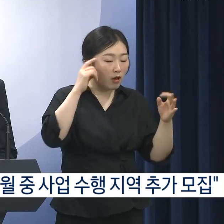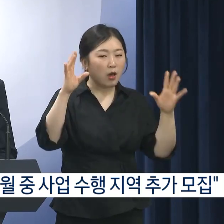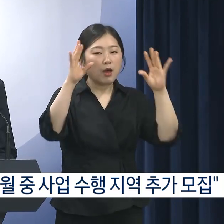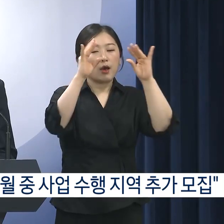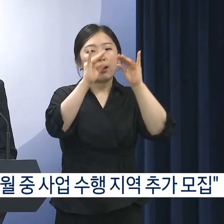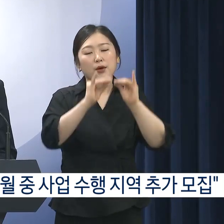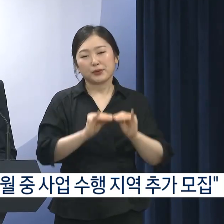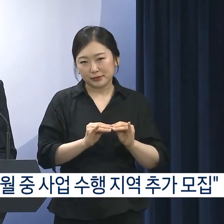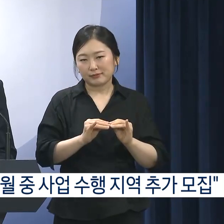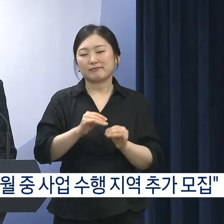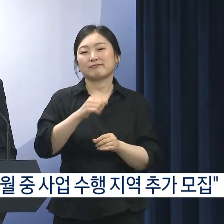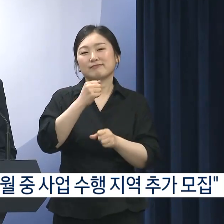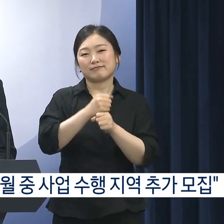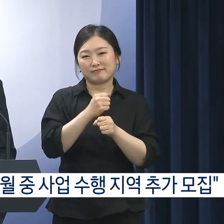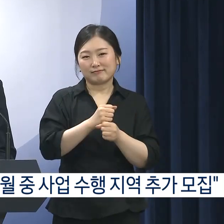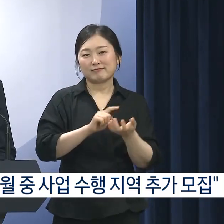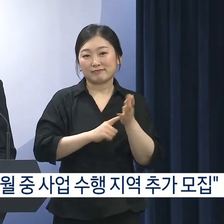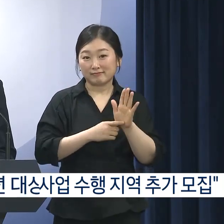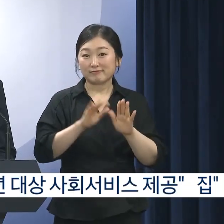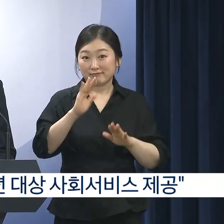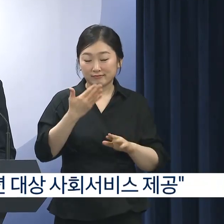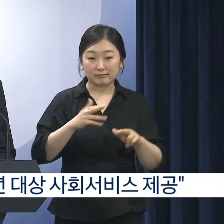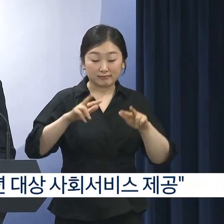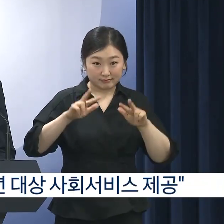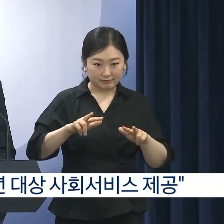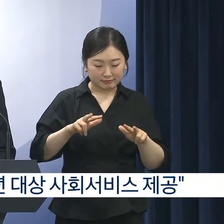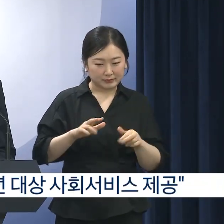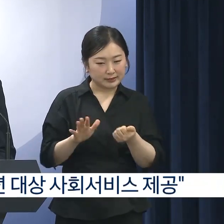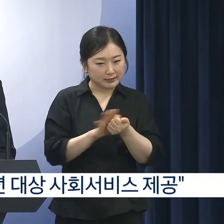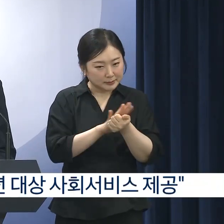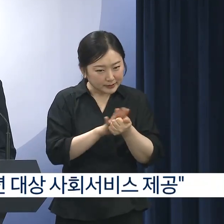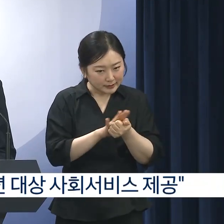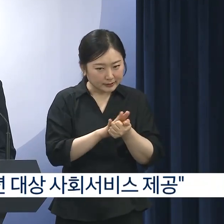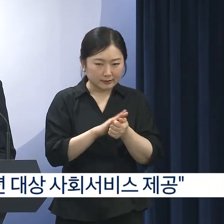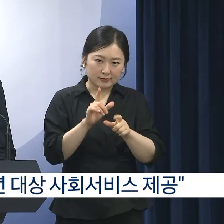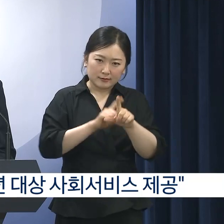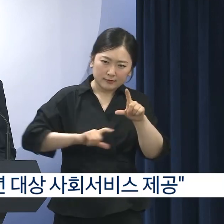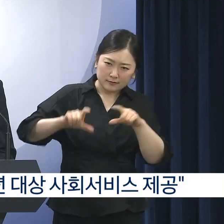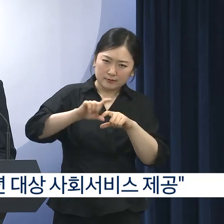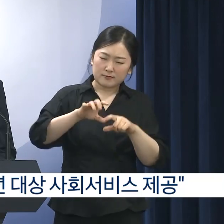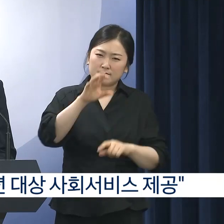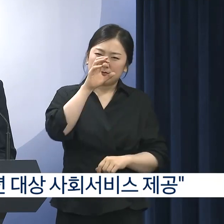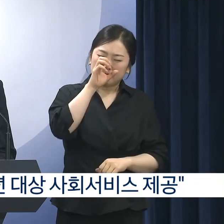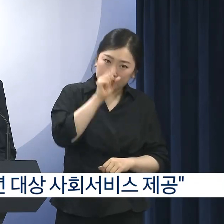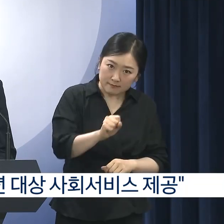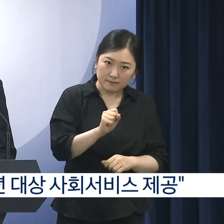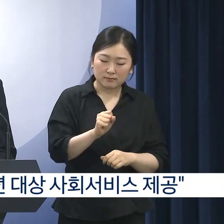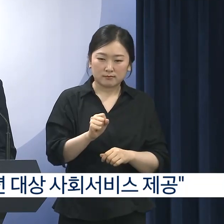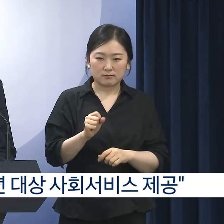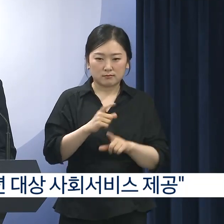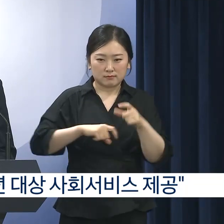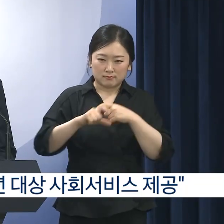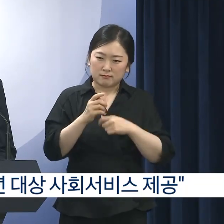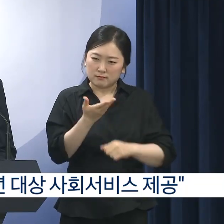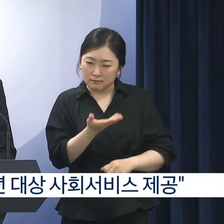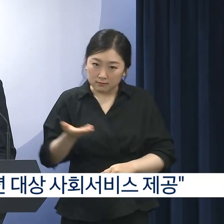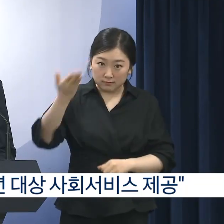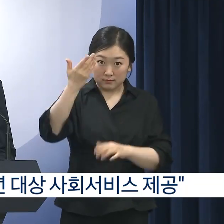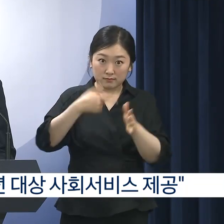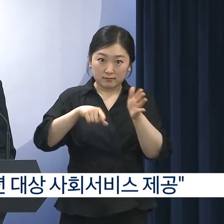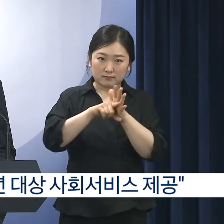경쟁과 창의에 기반한 서비스 제공 여건을 조성해 고품질 서비스가 제공될 수 있도록 최선의